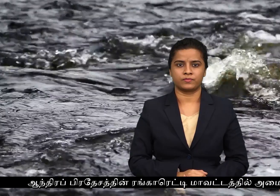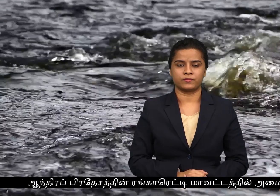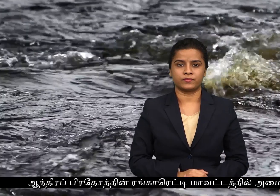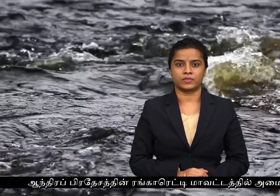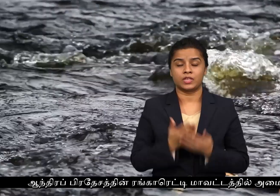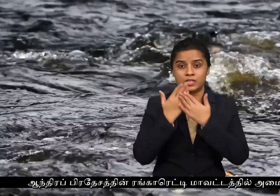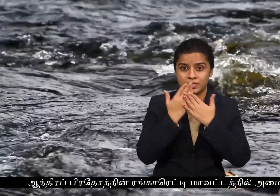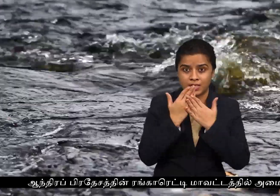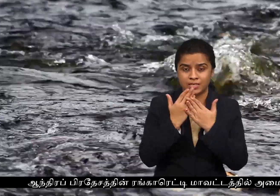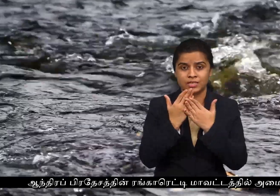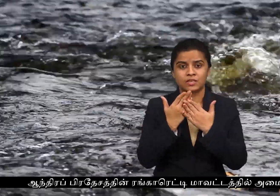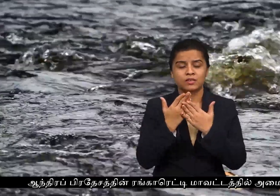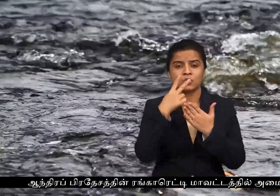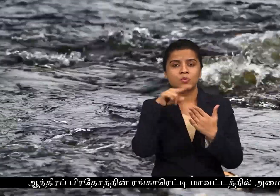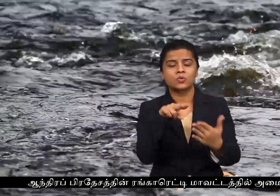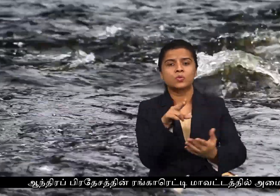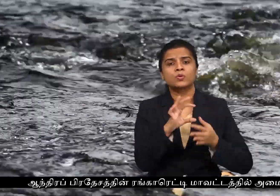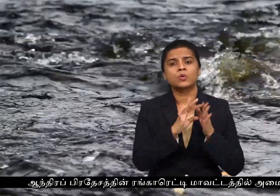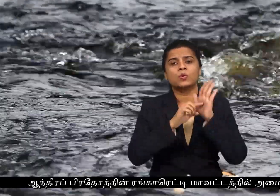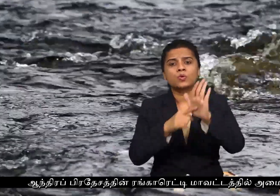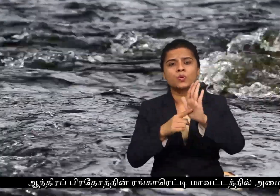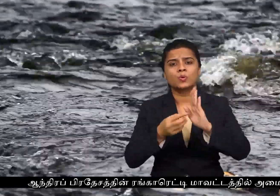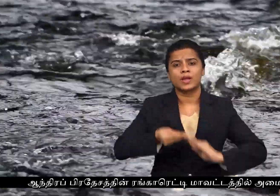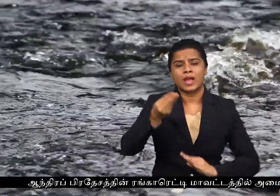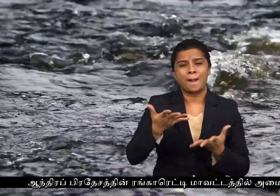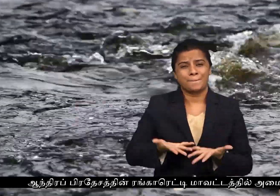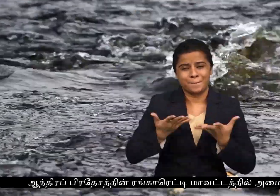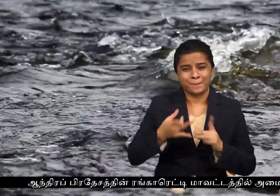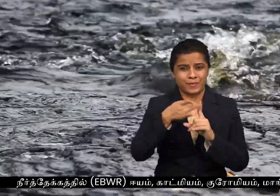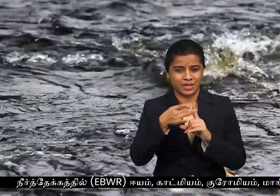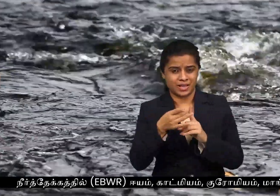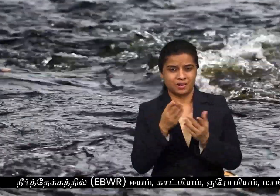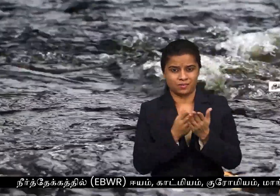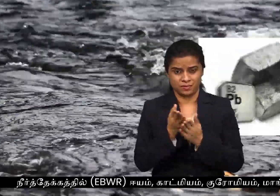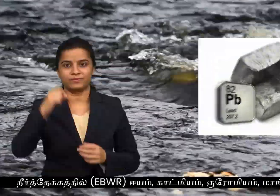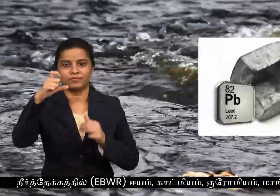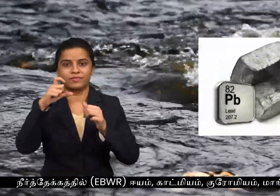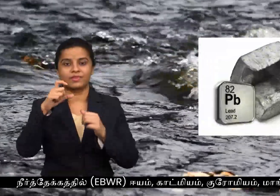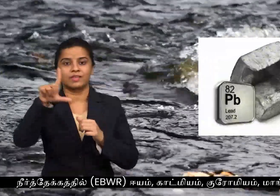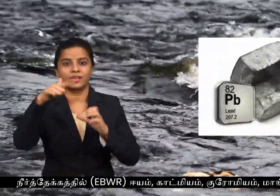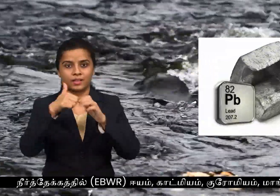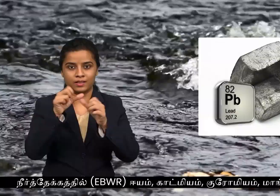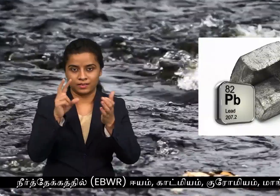ஆந்திர பிரதேசத்தின் ரங்காரெட்டி மாவட்டத்தில் அமைந்துள்ள எடிலாபாத் நீர்த்தேக்கத்தில் அதாவது